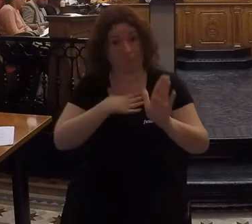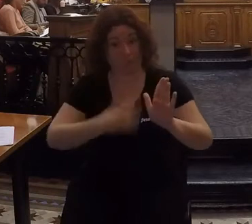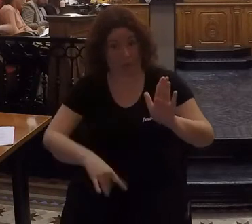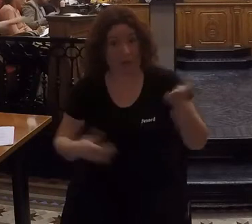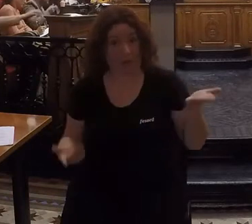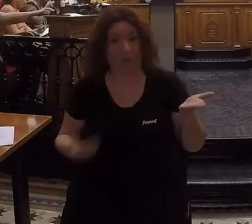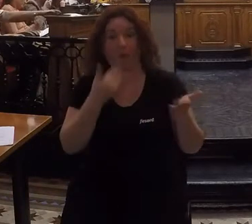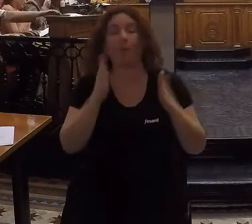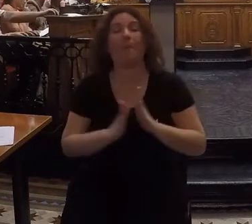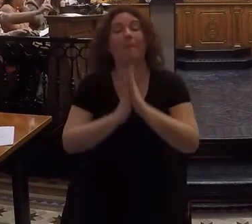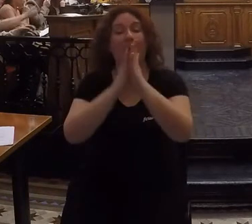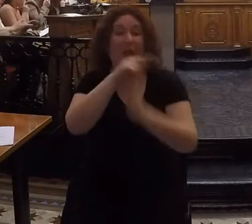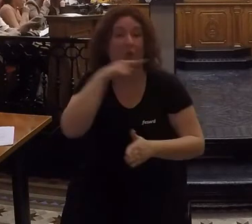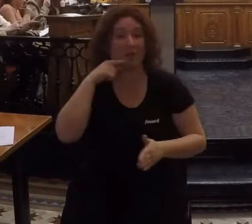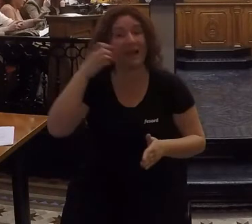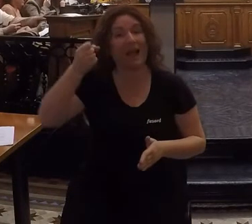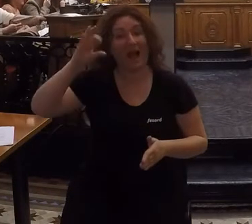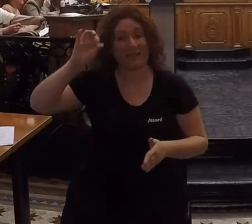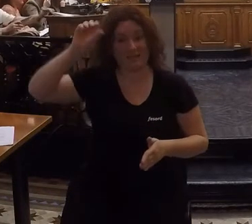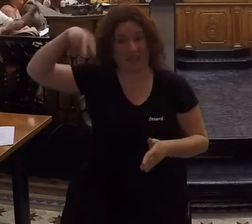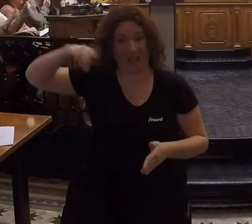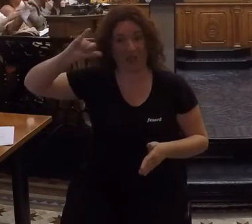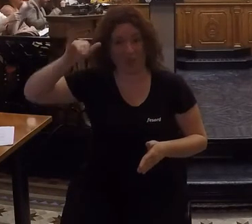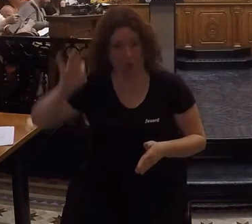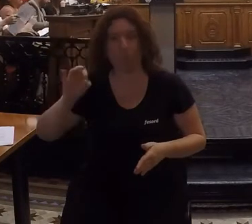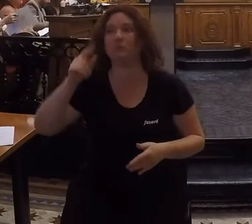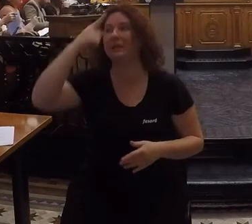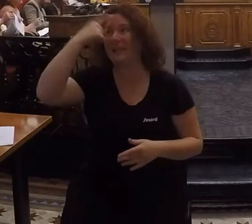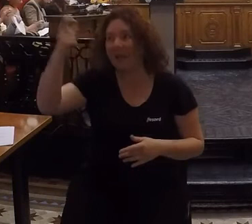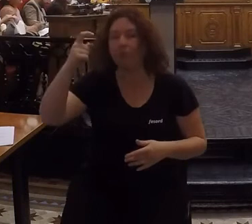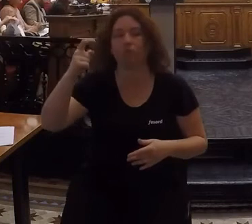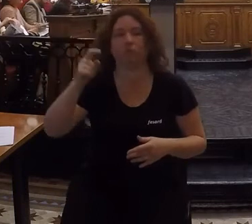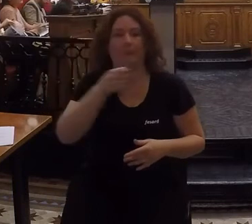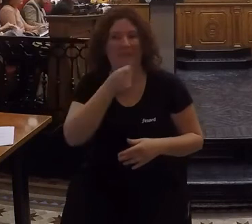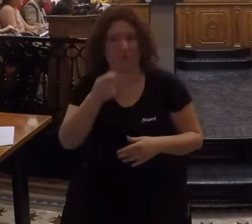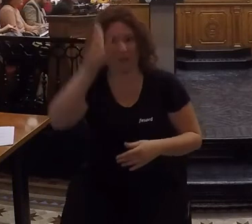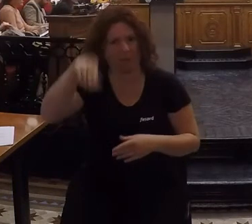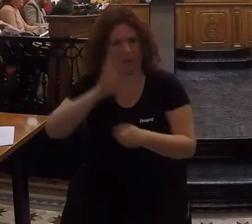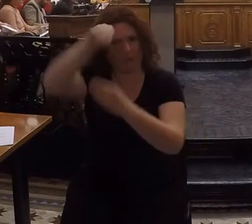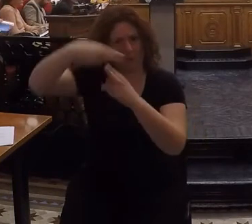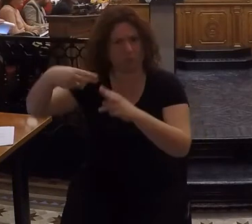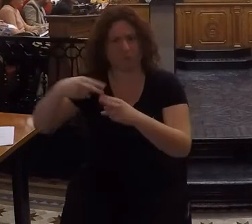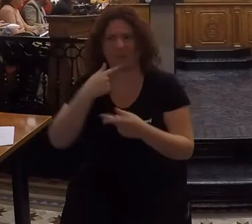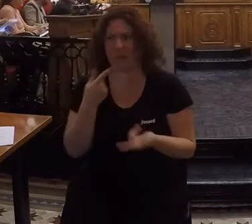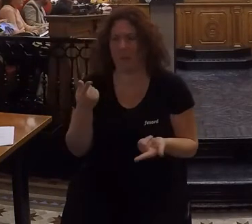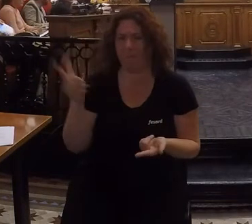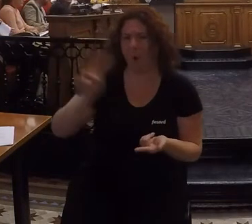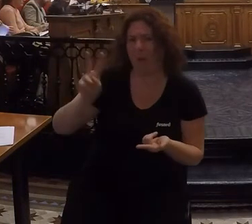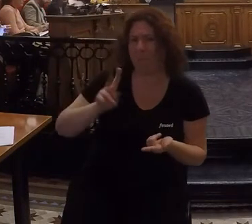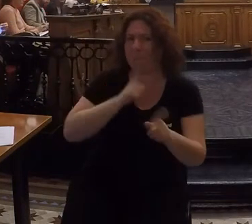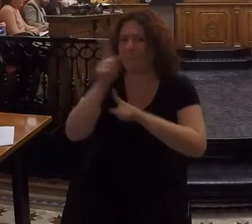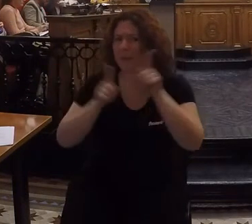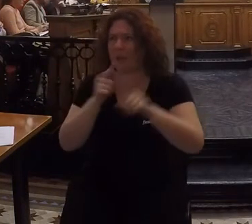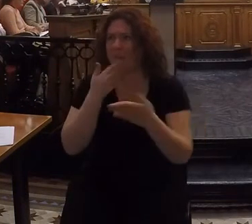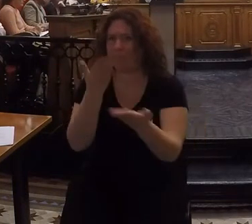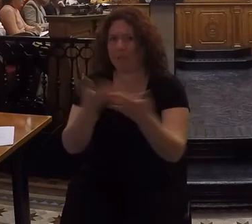es concejal del Partido Socialista y creo que es militante destacada del Partido Socialista, pensando qué va a pedir Bolem Palmeral para el Palmeral. Pues